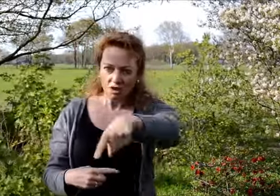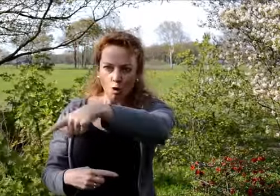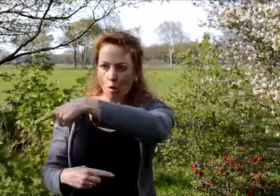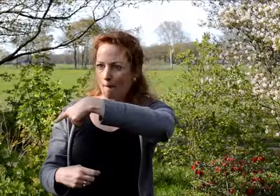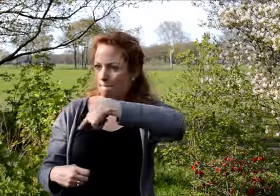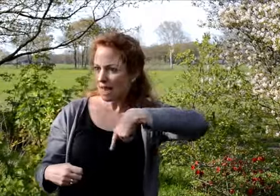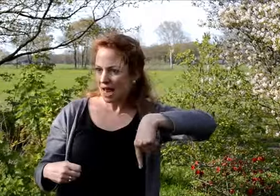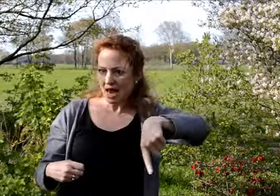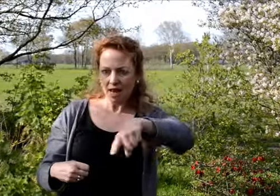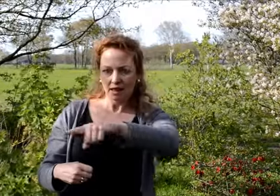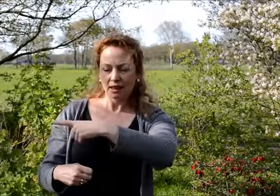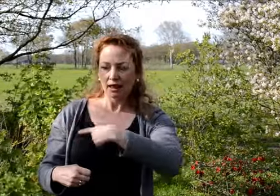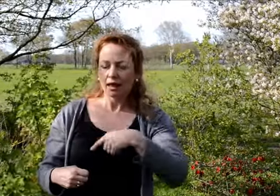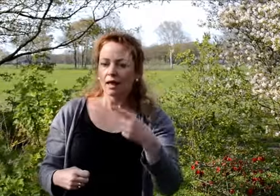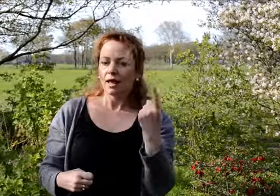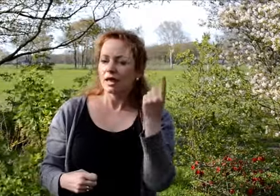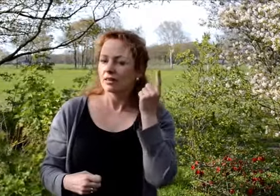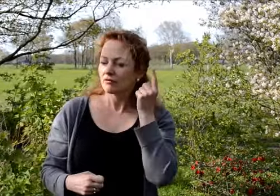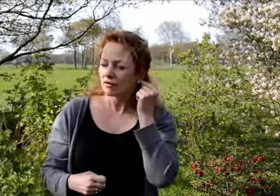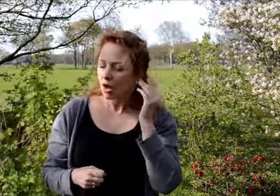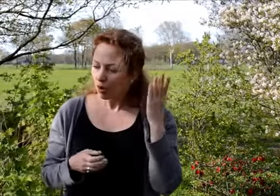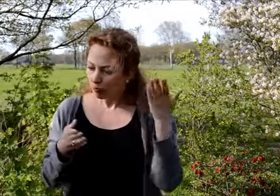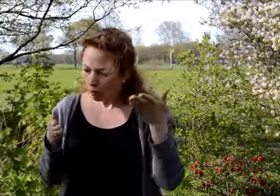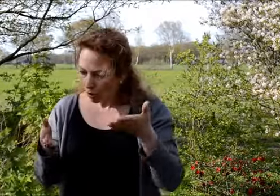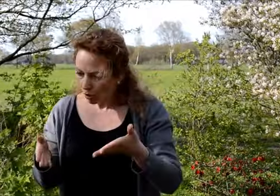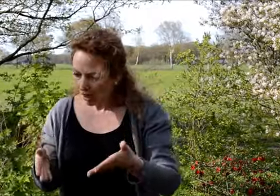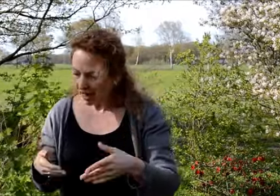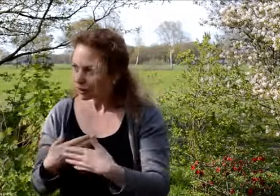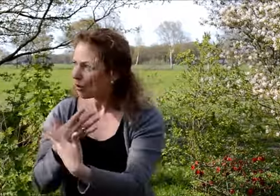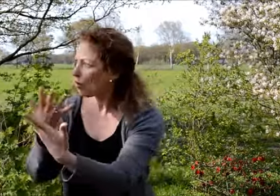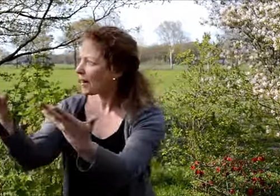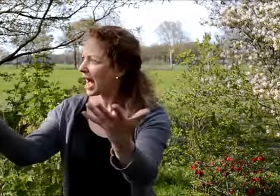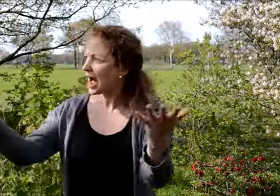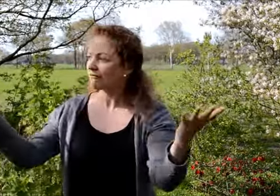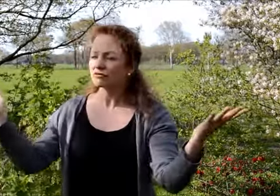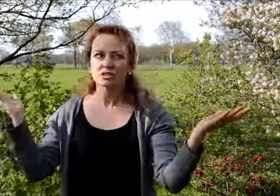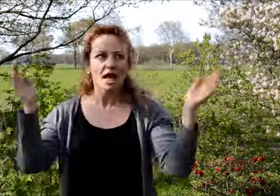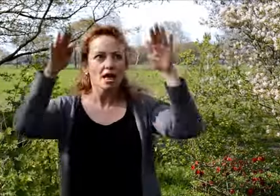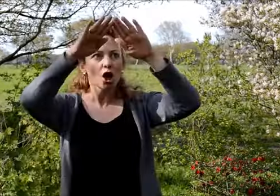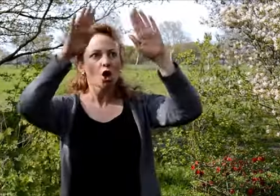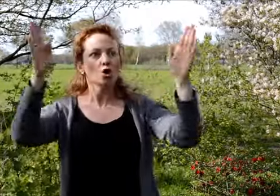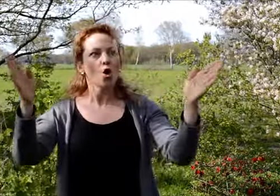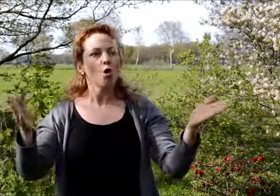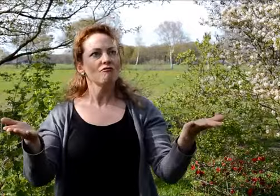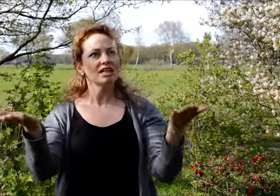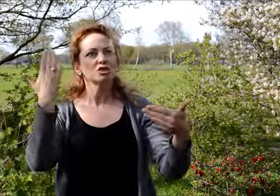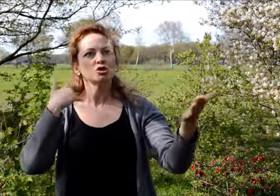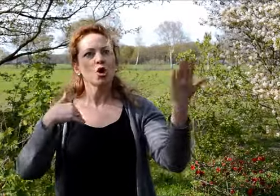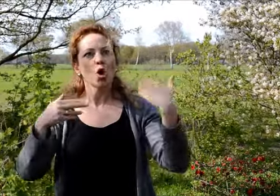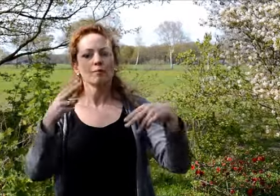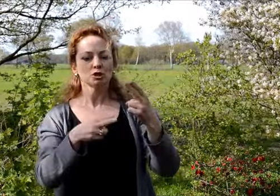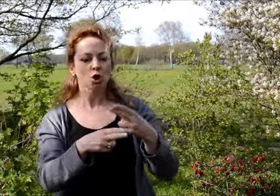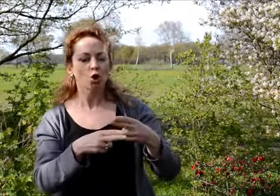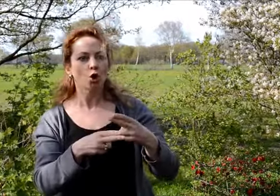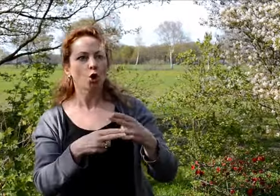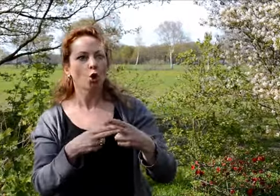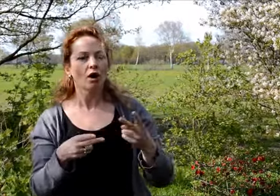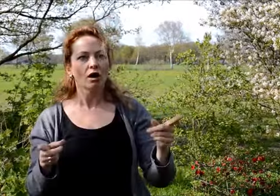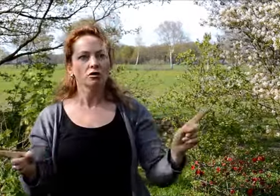niet omheen. En de vrouw, zij boog en om haar verscheen een hof in zomerse kleuren getooid.